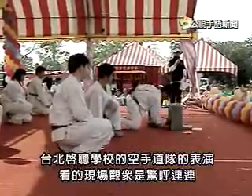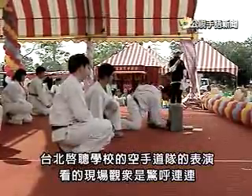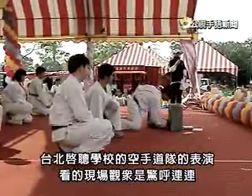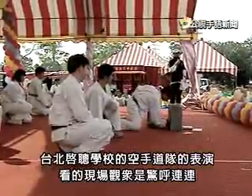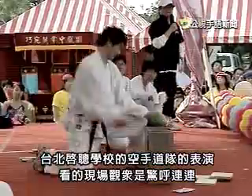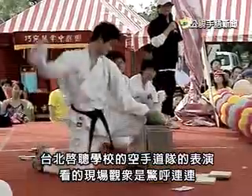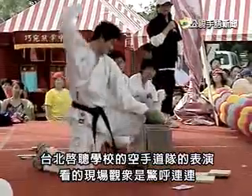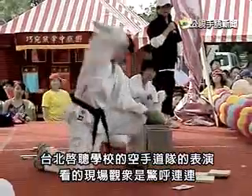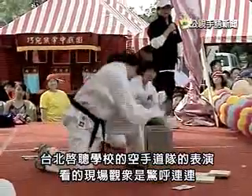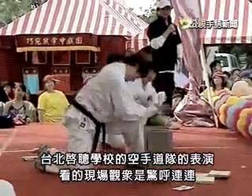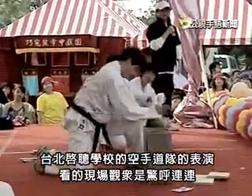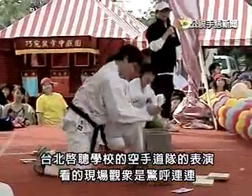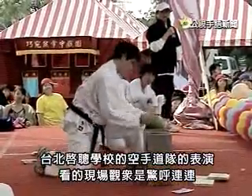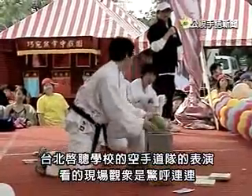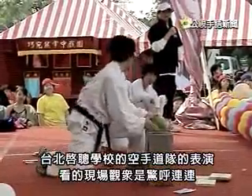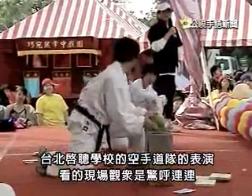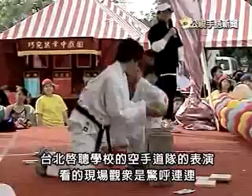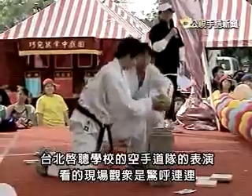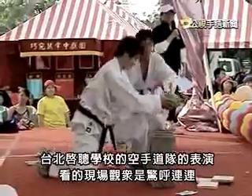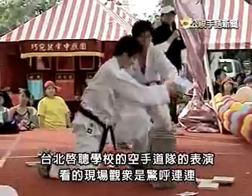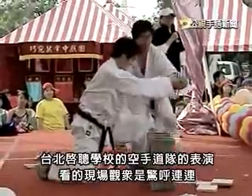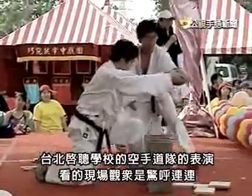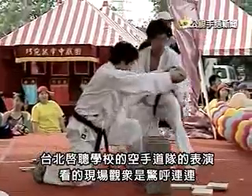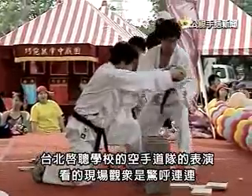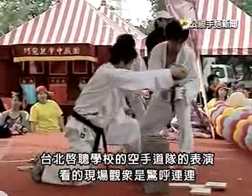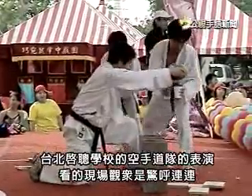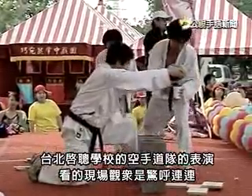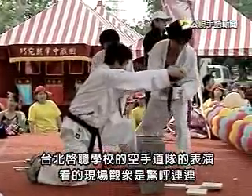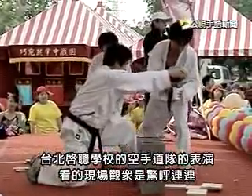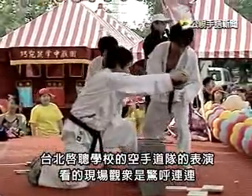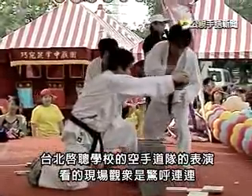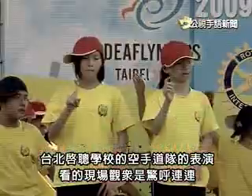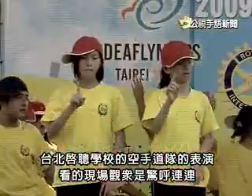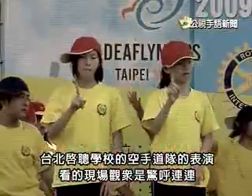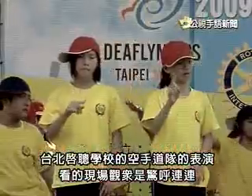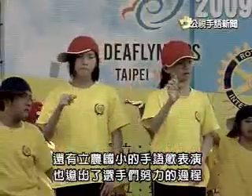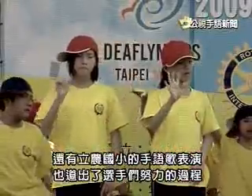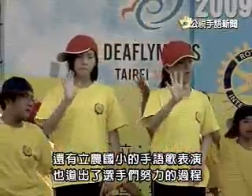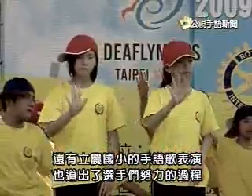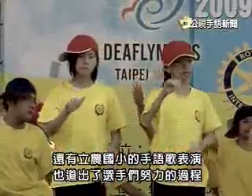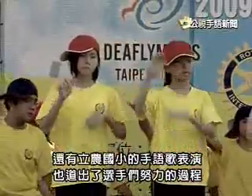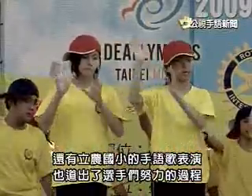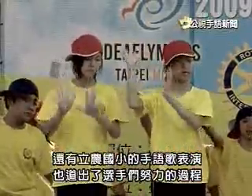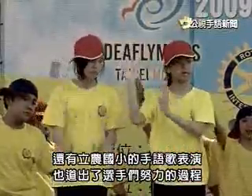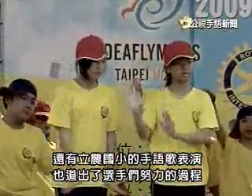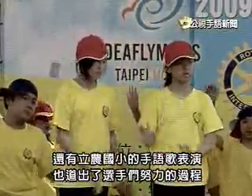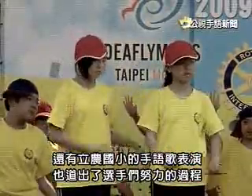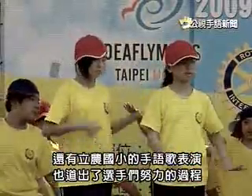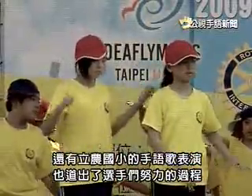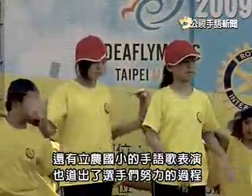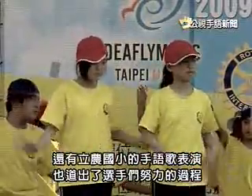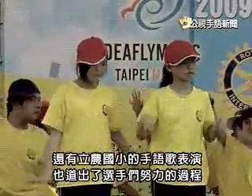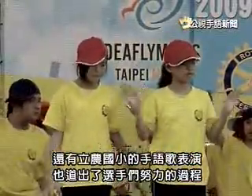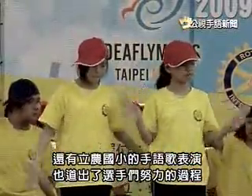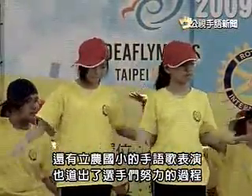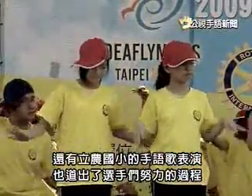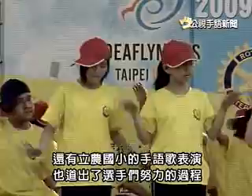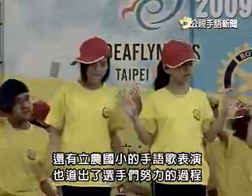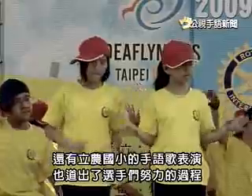演。看的现场观众是惊呼连连，还有立农国小的手语歌表演，也道出了选手们努力的过